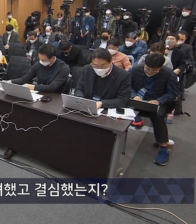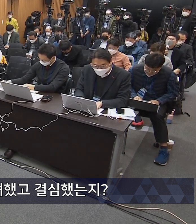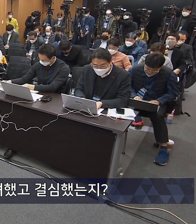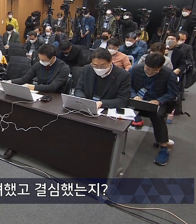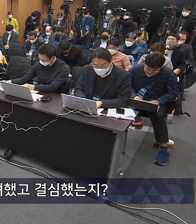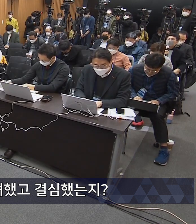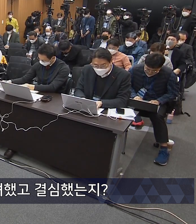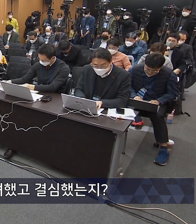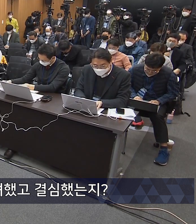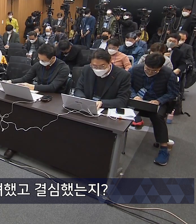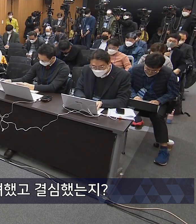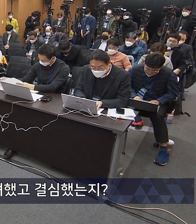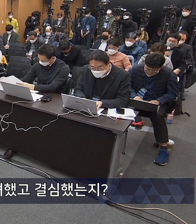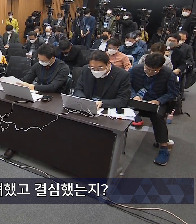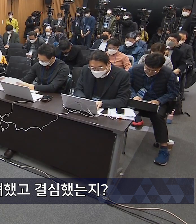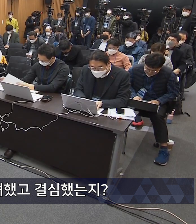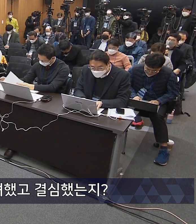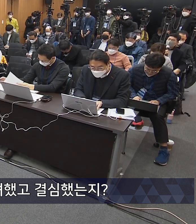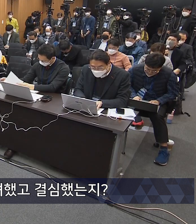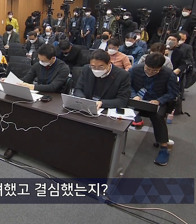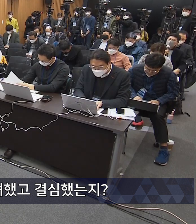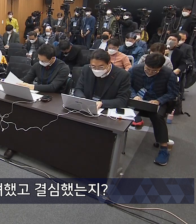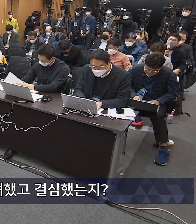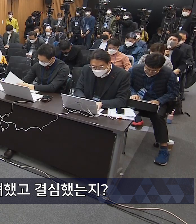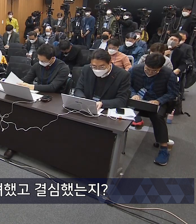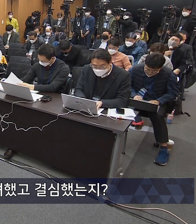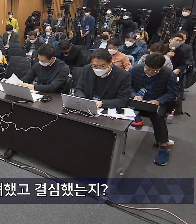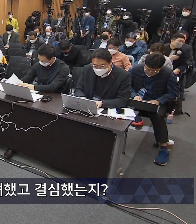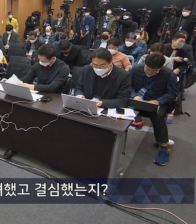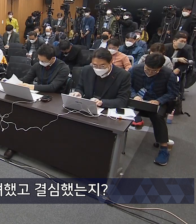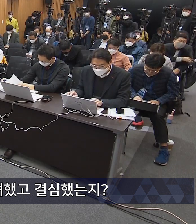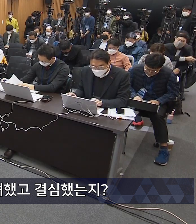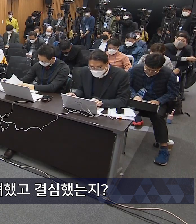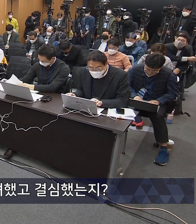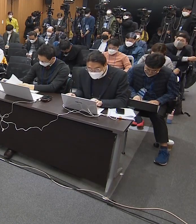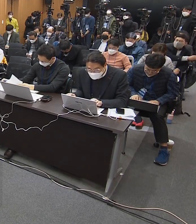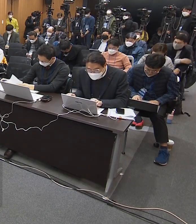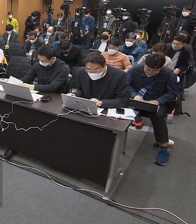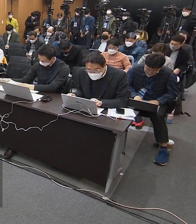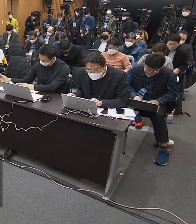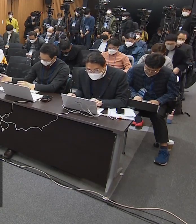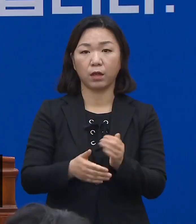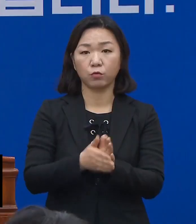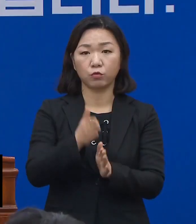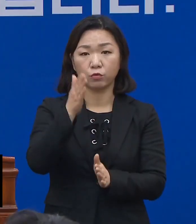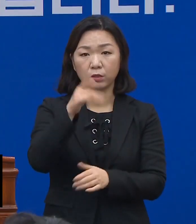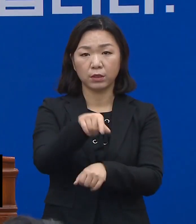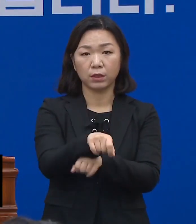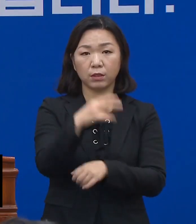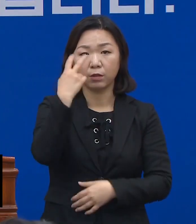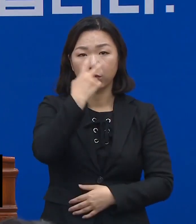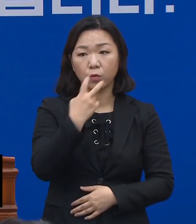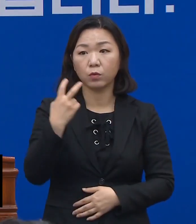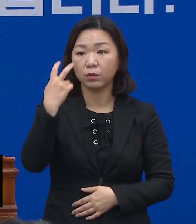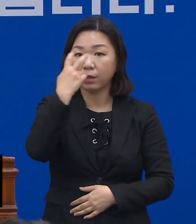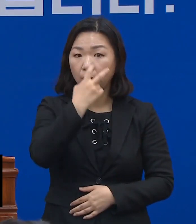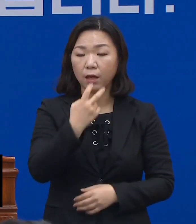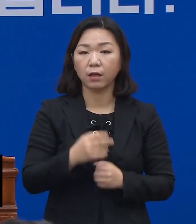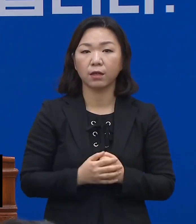이걸 고려를 하셨고 언제쯤 결심을 하셨는지 이 부분이 궁금합니다. 저희 대구시의